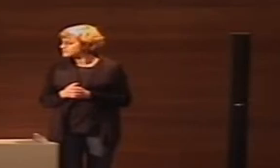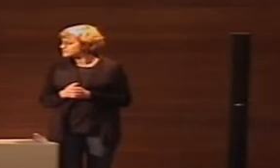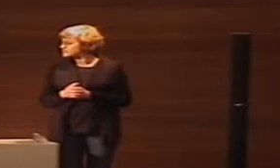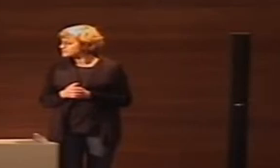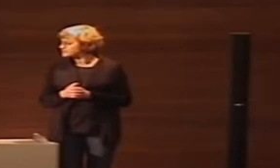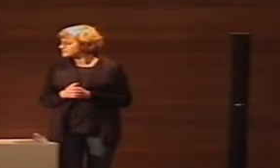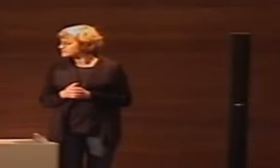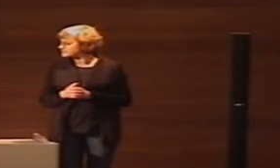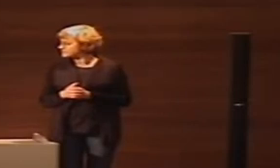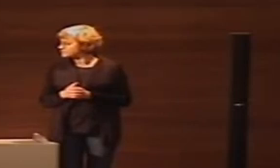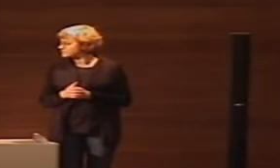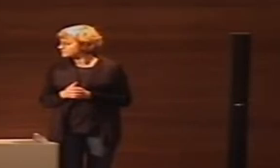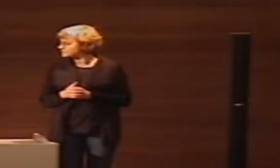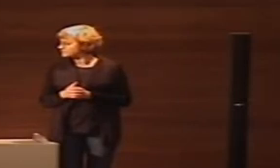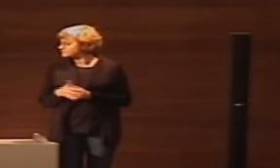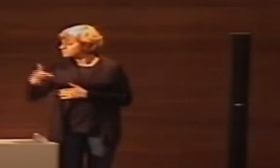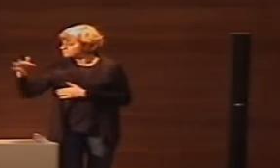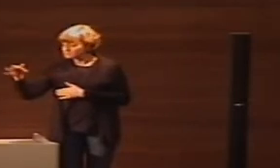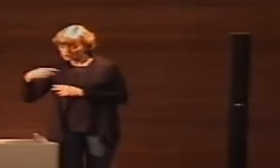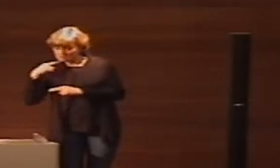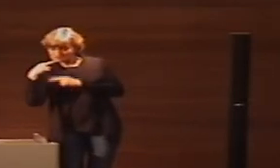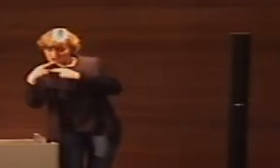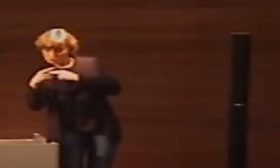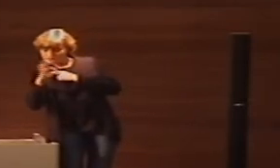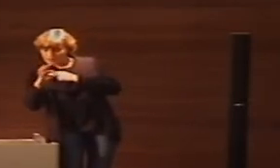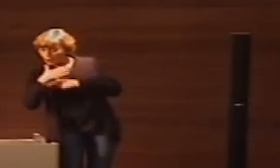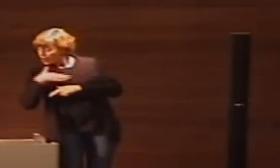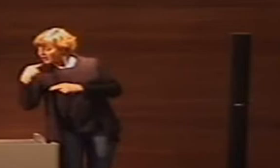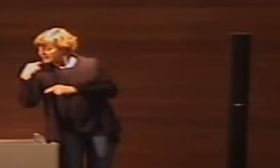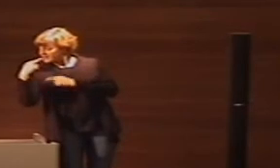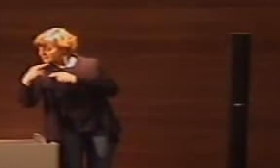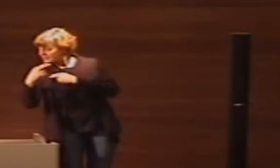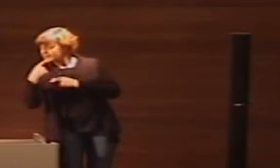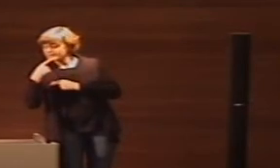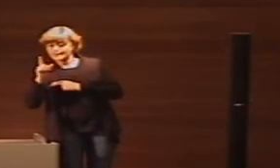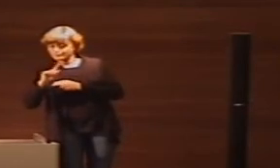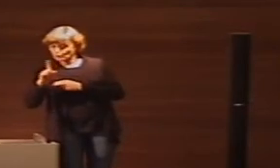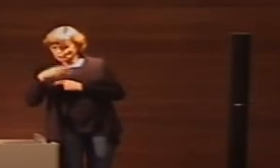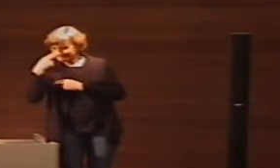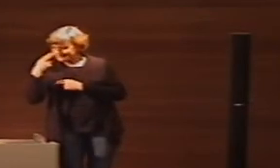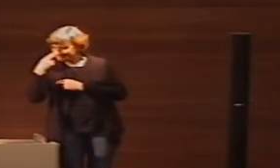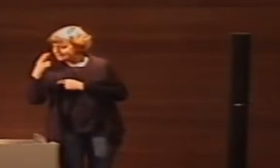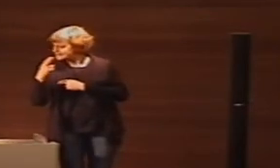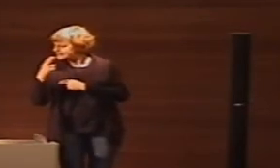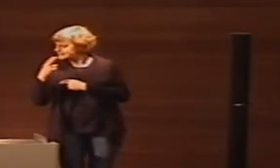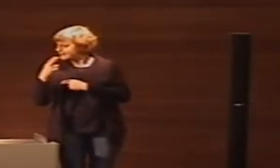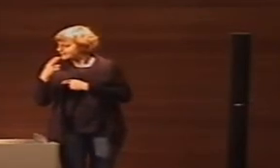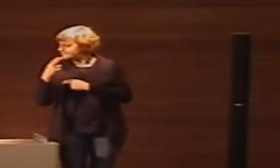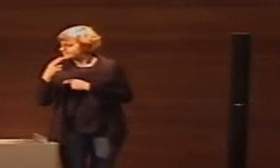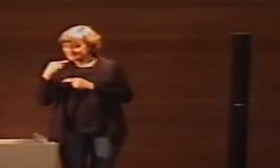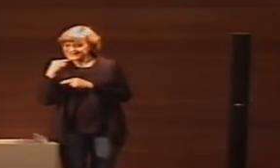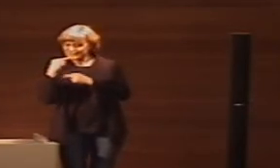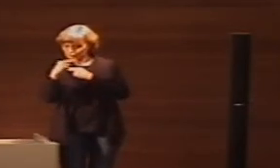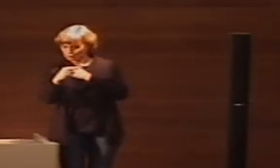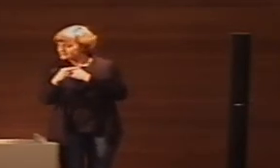No sé si vas a contestar o... Bueno, si quieres coger algún más preguntas, no contesto. No, yo creo que es más interesante que conteste. Lo que sí os